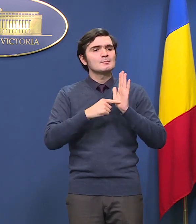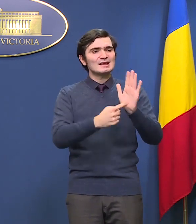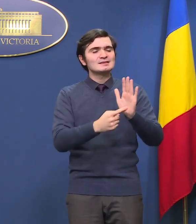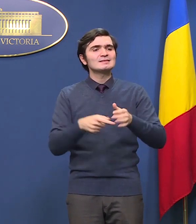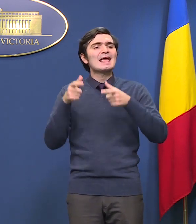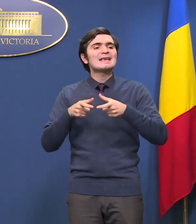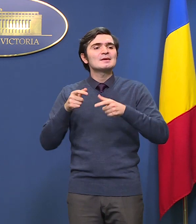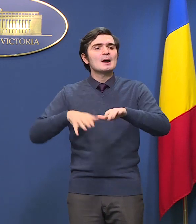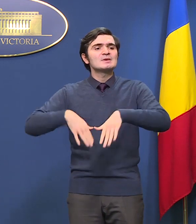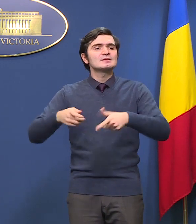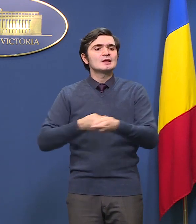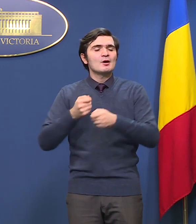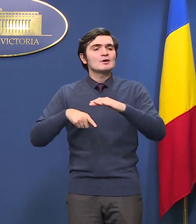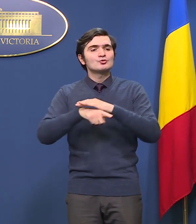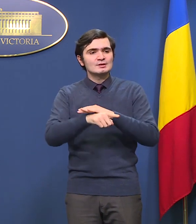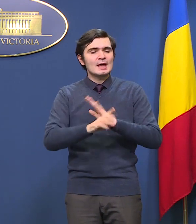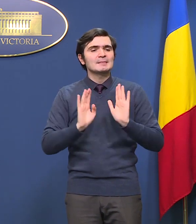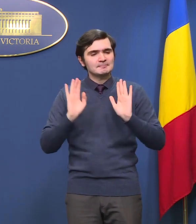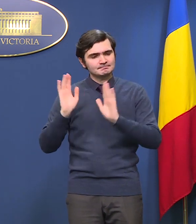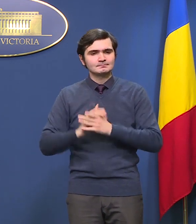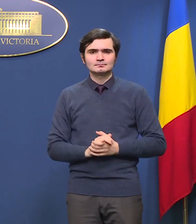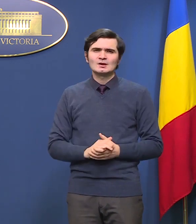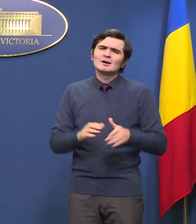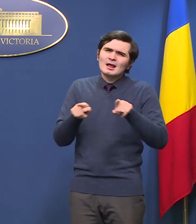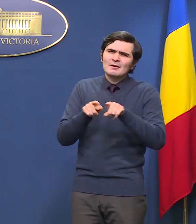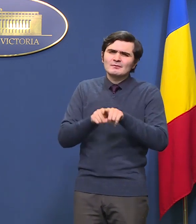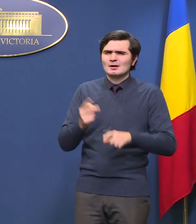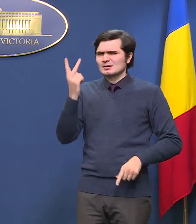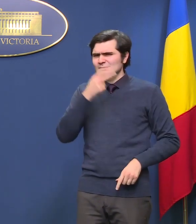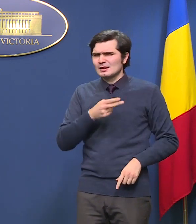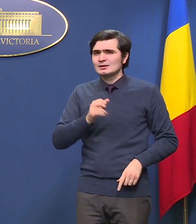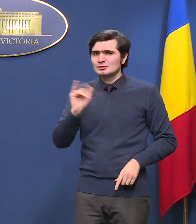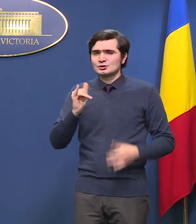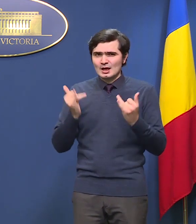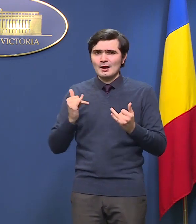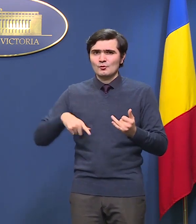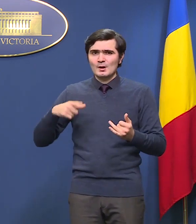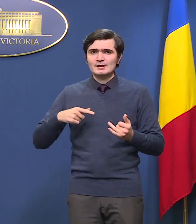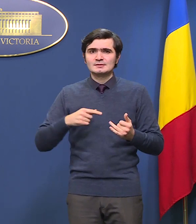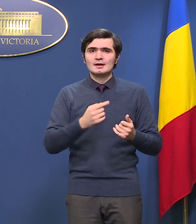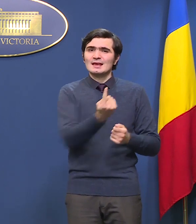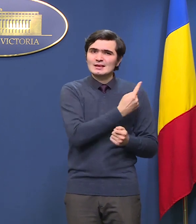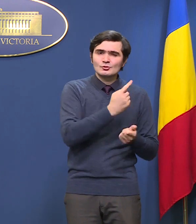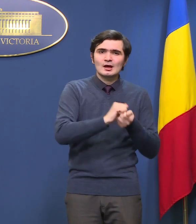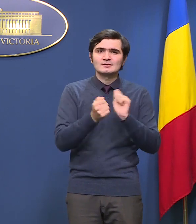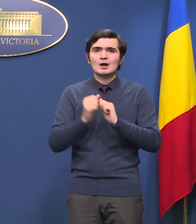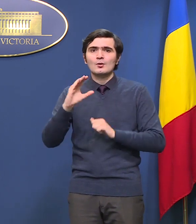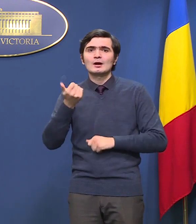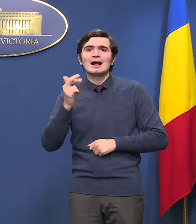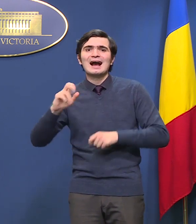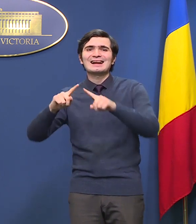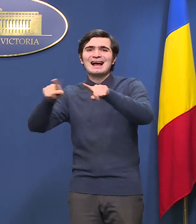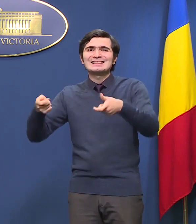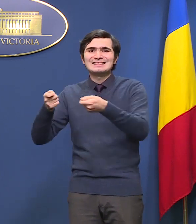la Ministerul Afacerilor Interne. Și de asemenea, înțeleg că cei care sunt în carantină sau izolați vor purta sau vor